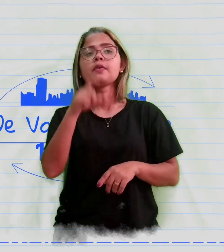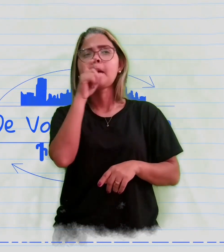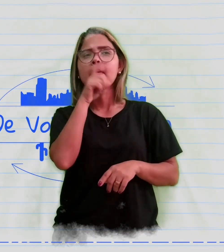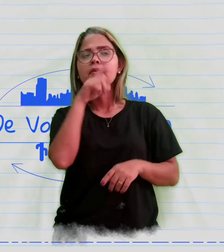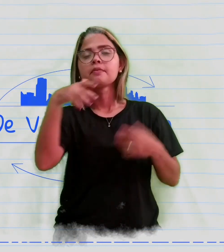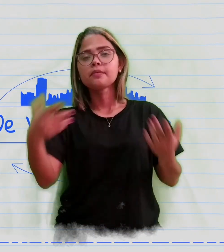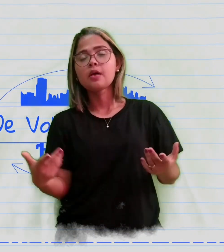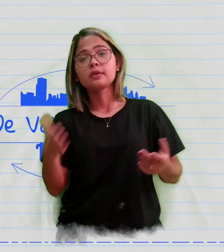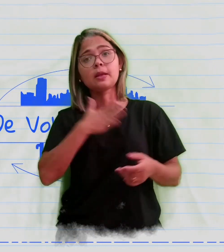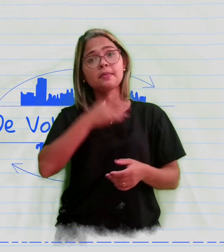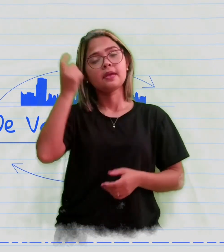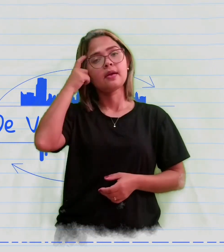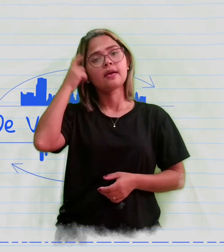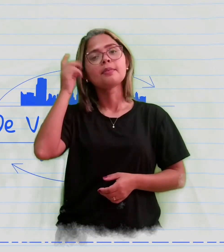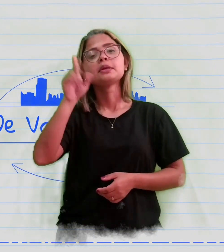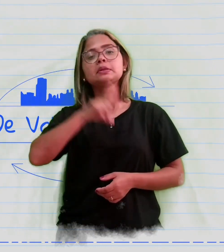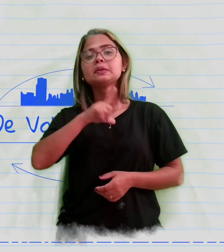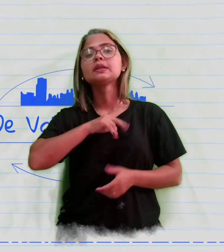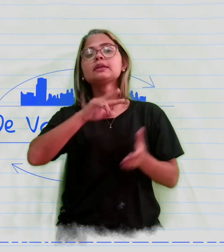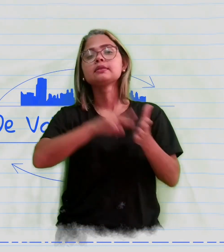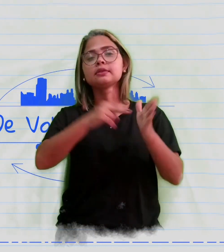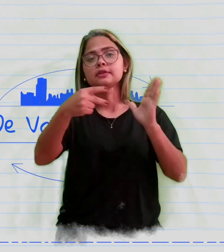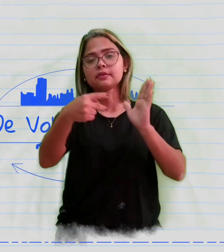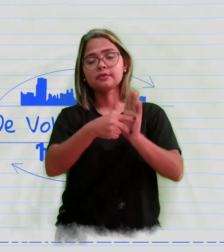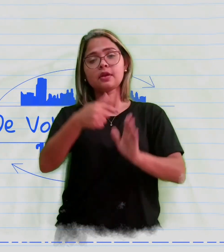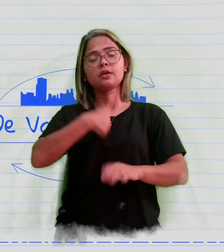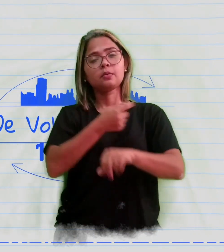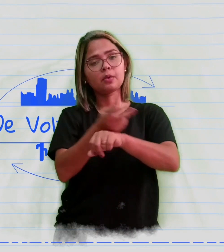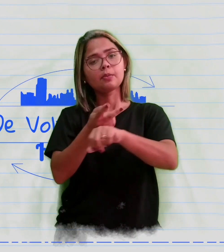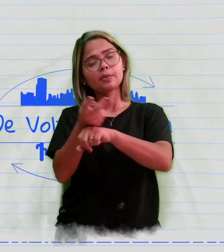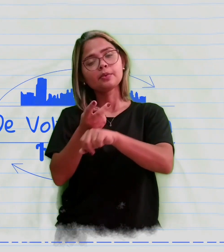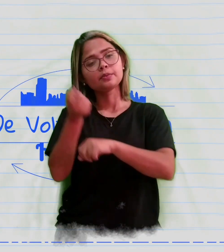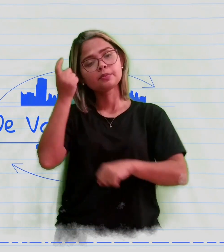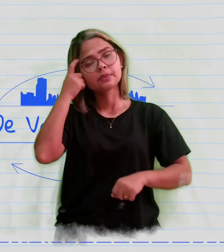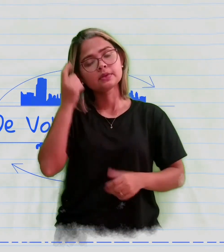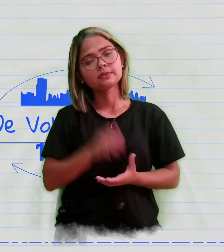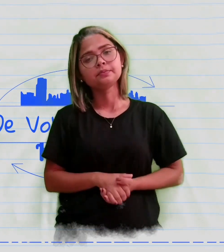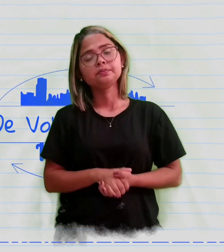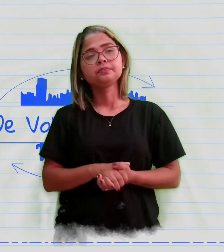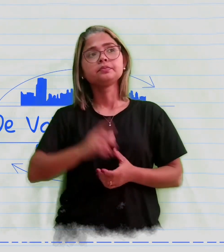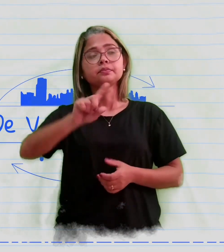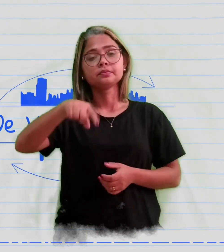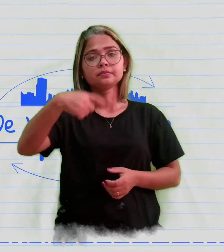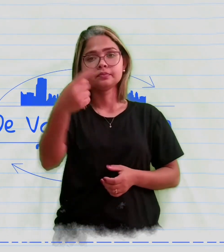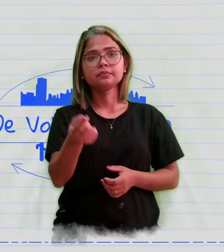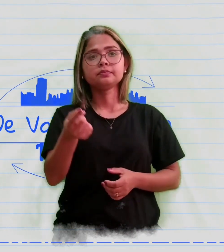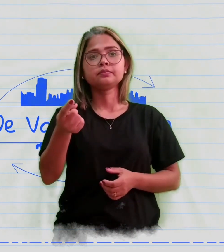pensar. Mas na minha cabeça isso faz tanto sentido. E eu procuro pensar dessa forma. E aí, depois, foi que eu